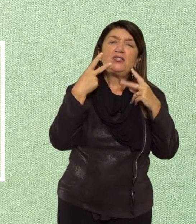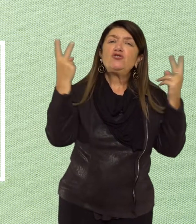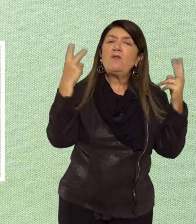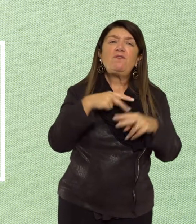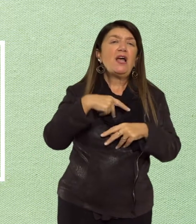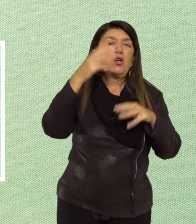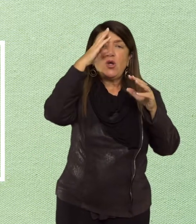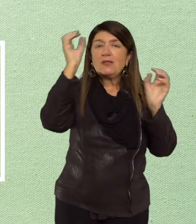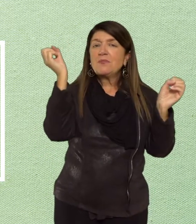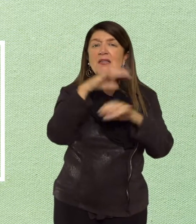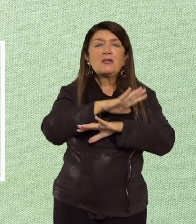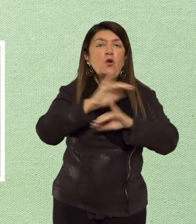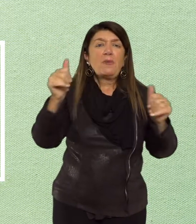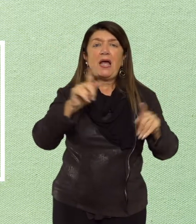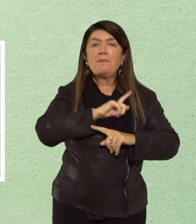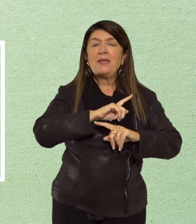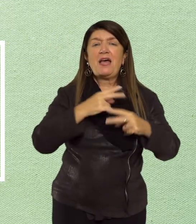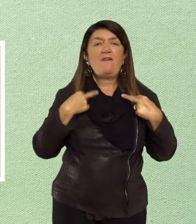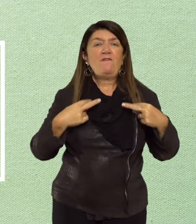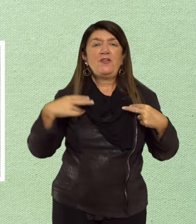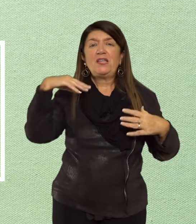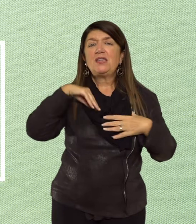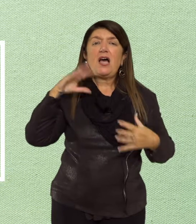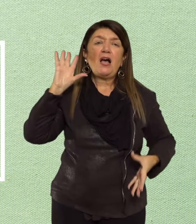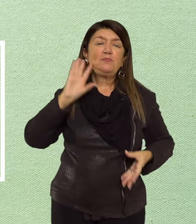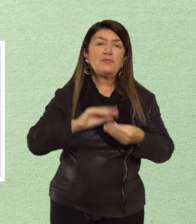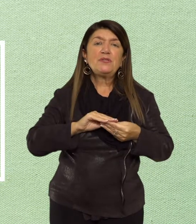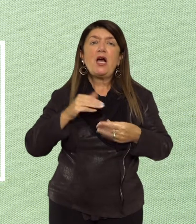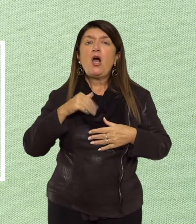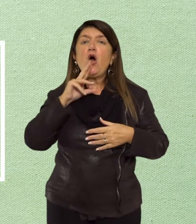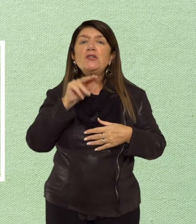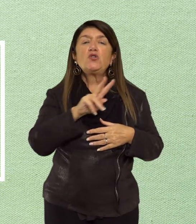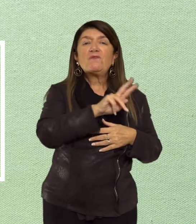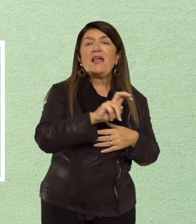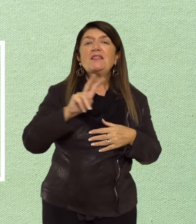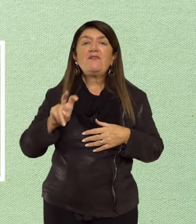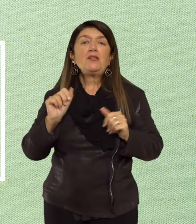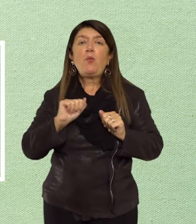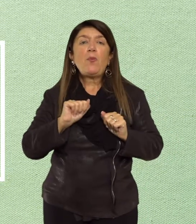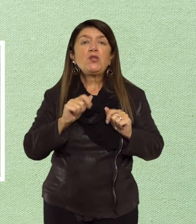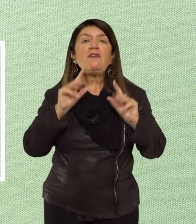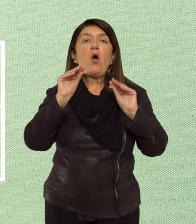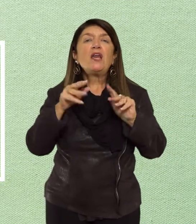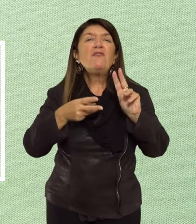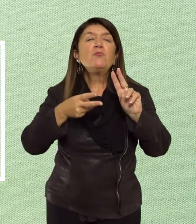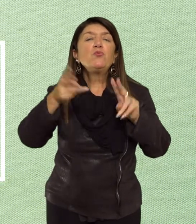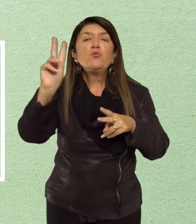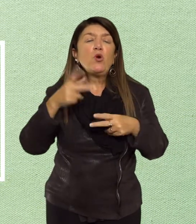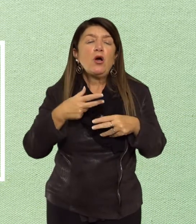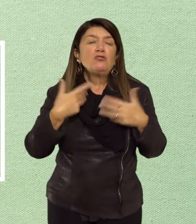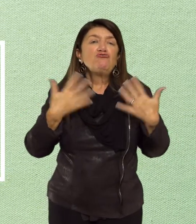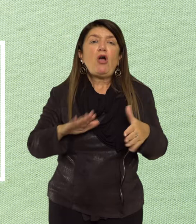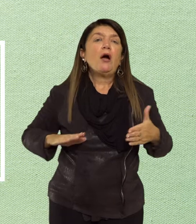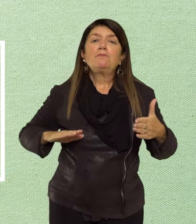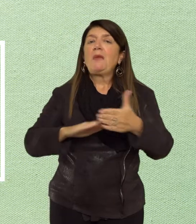dimenticherò mai nella mia vita e come ho sempre detto, questo Tokyo 2020 non potevo chiedere di più. Ecco, diciamo